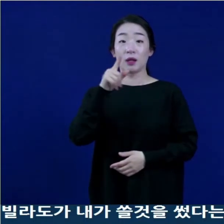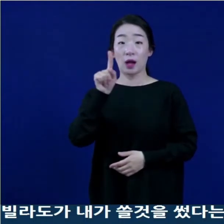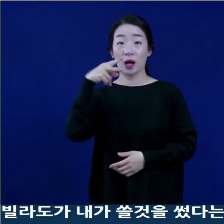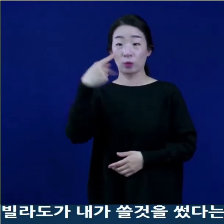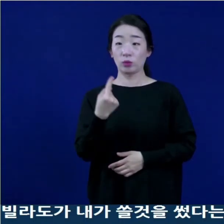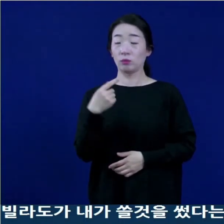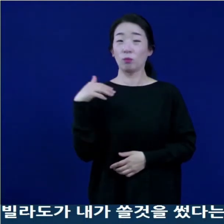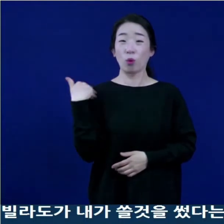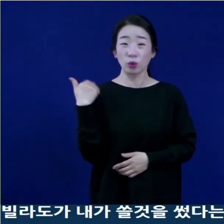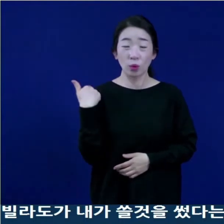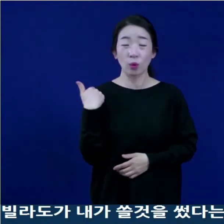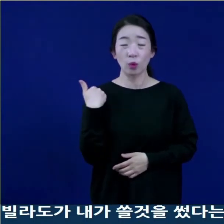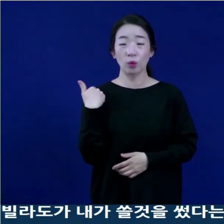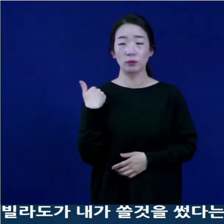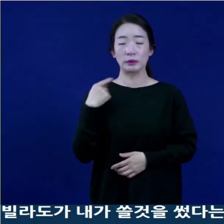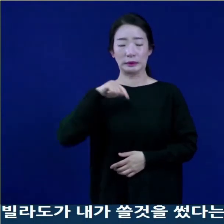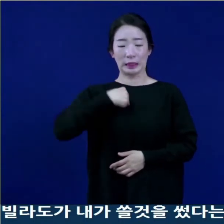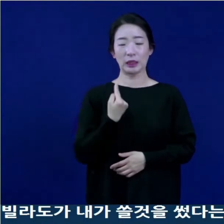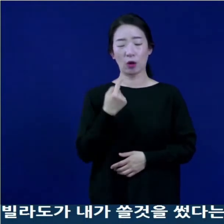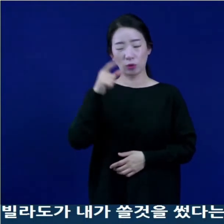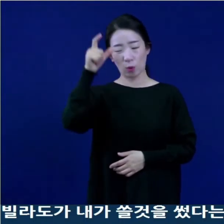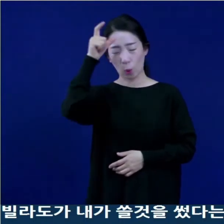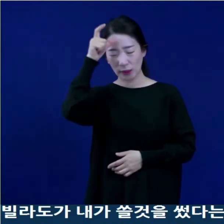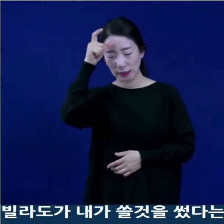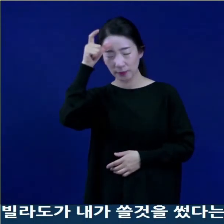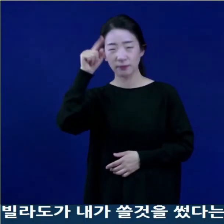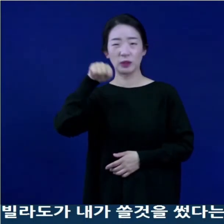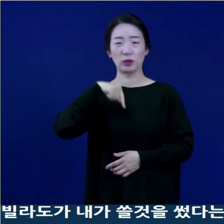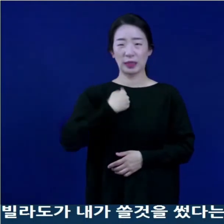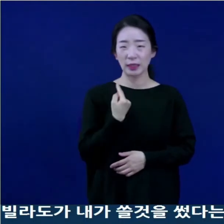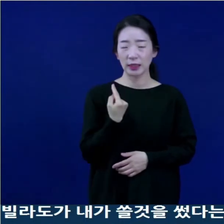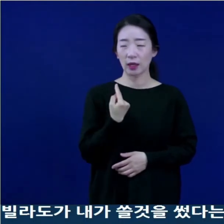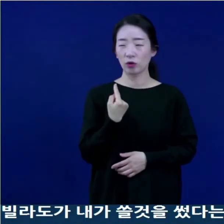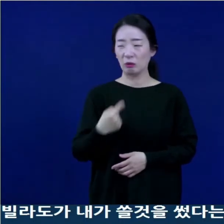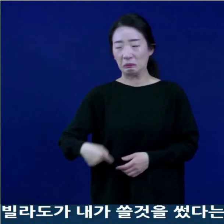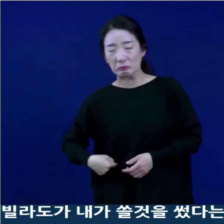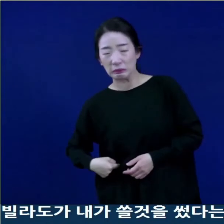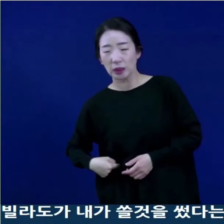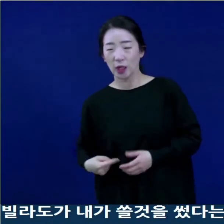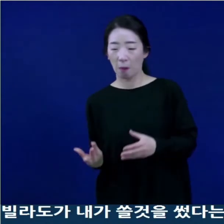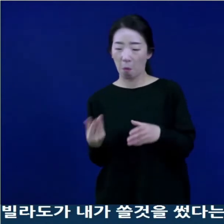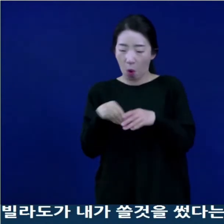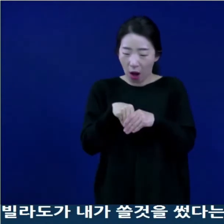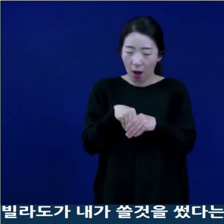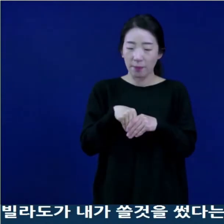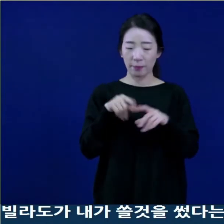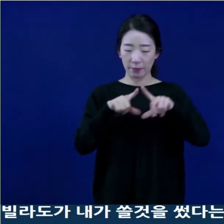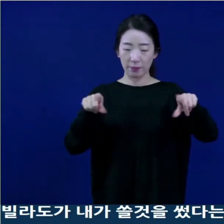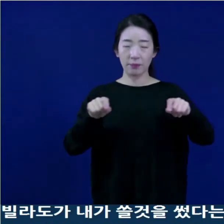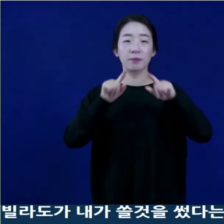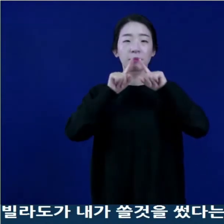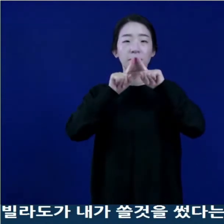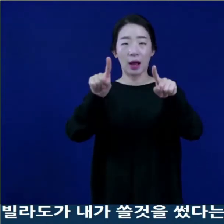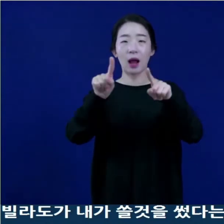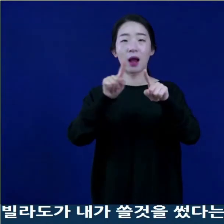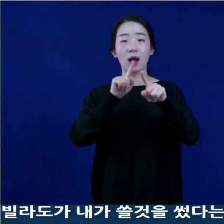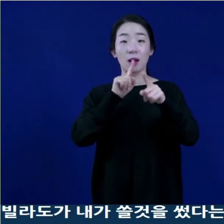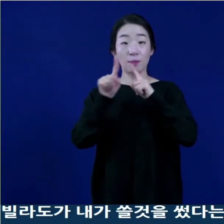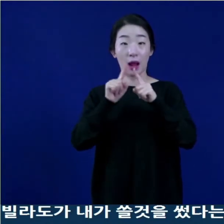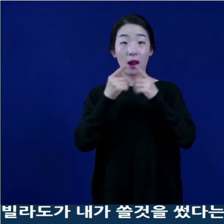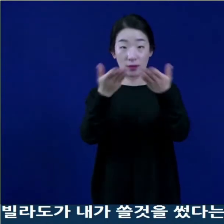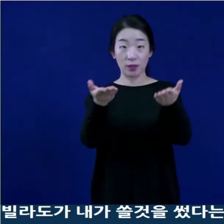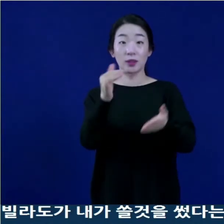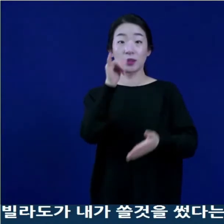어쩌면 빌라도는 자기 고집 혹은 자기의 작은 양심, 그것을 담아서 표현한 것인데 놀랍게도